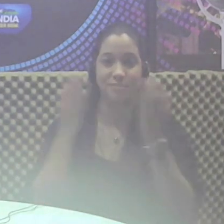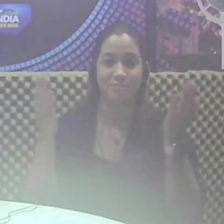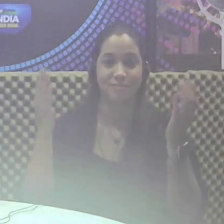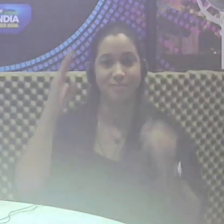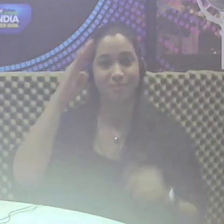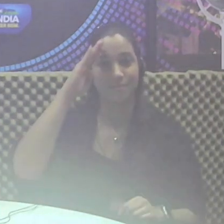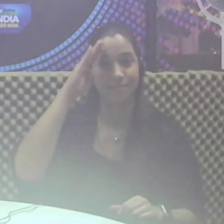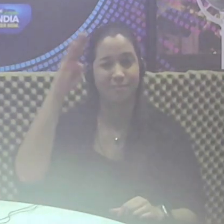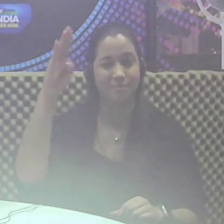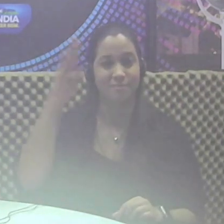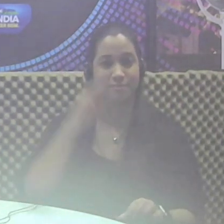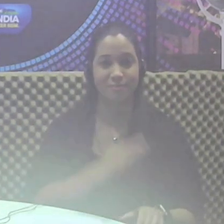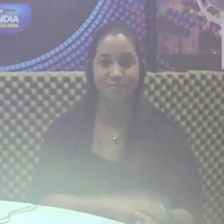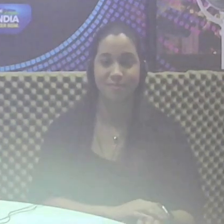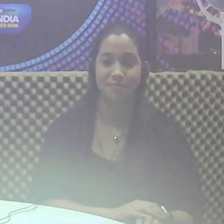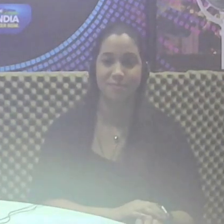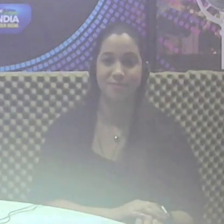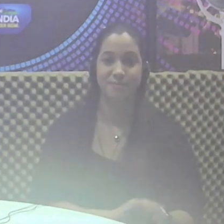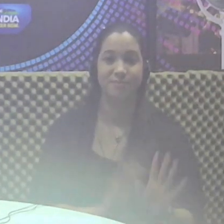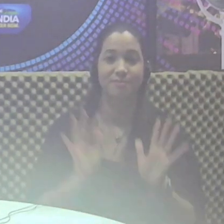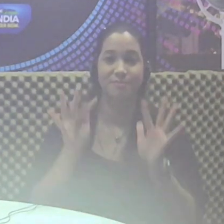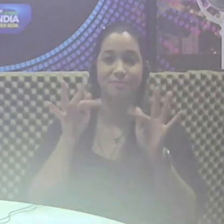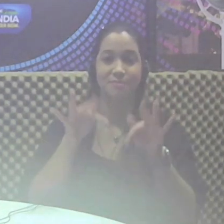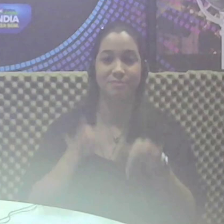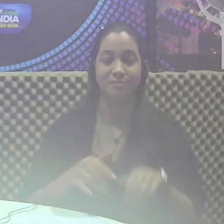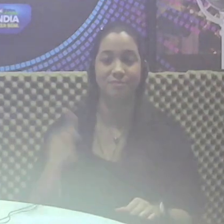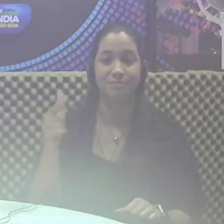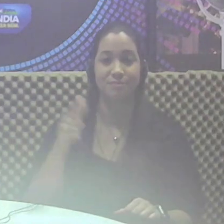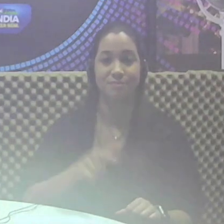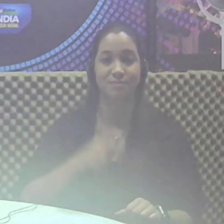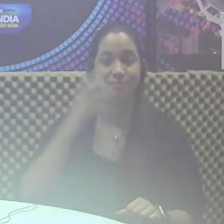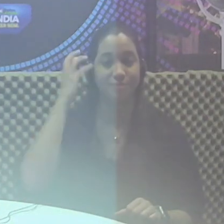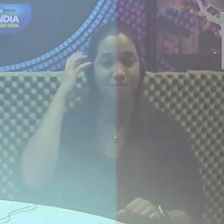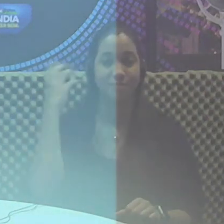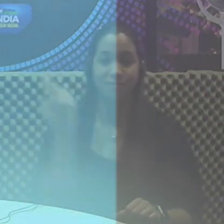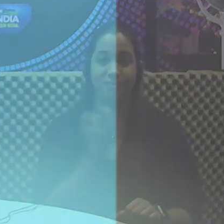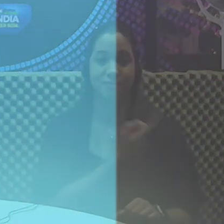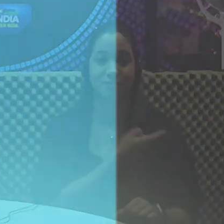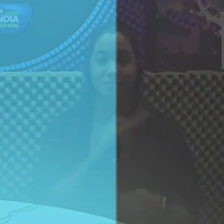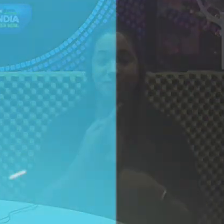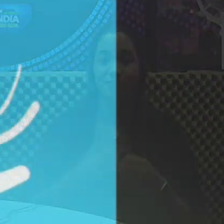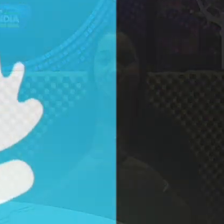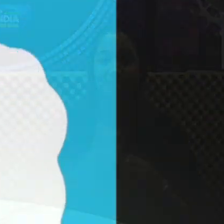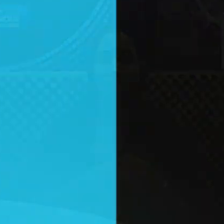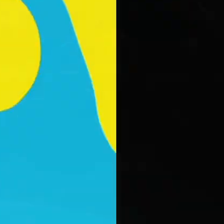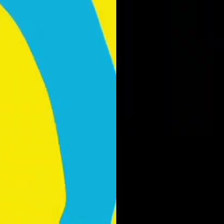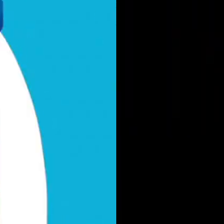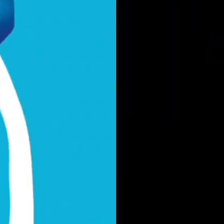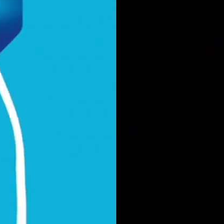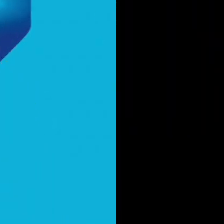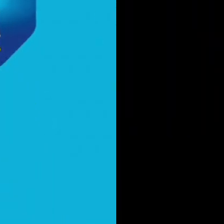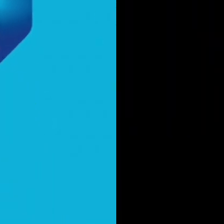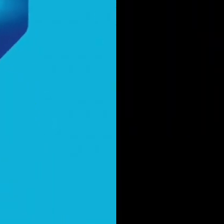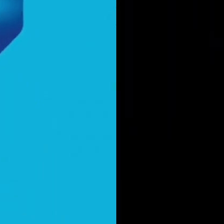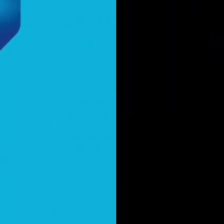fazer bem. Até a próxima. Fica por aqui mais uma edição do programa da Rádio Nossa Cidade.